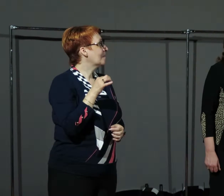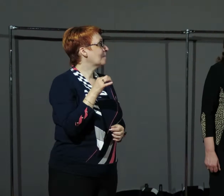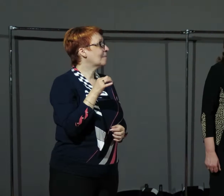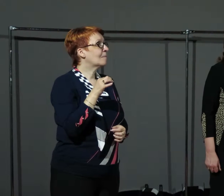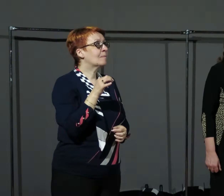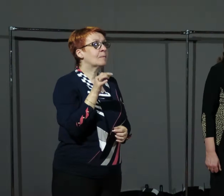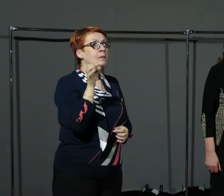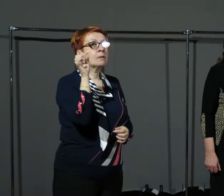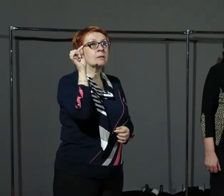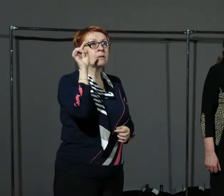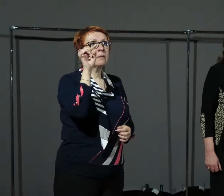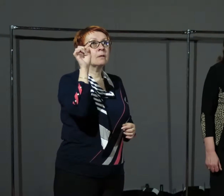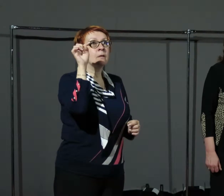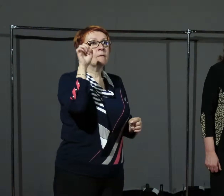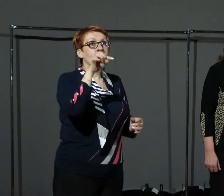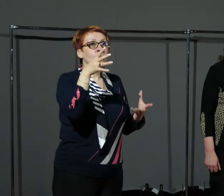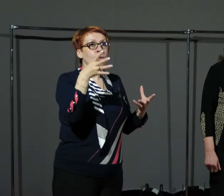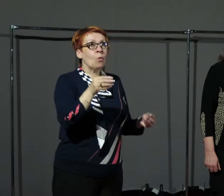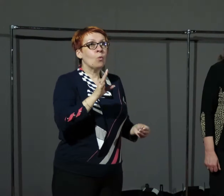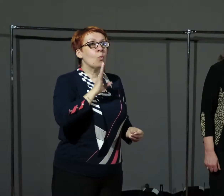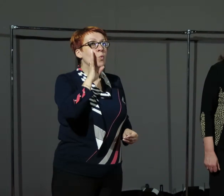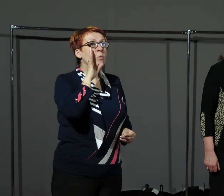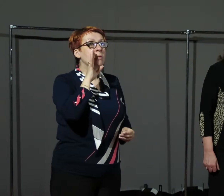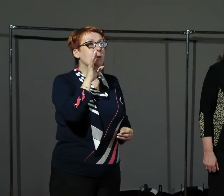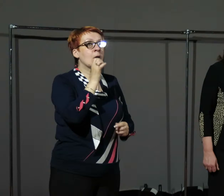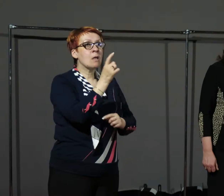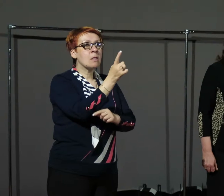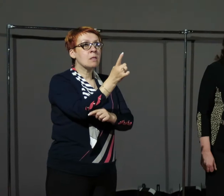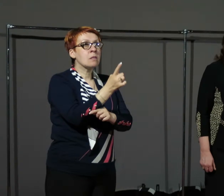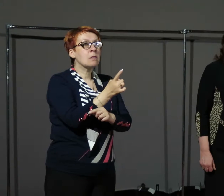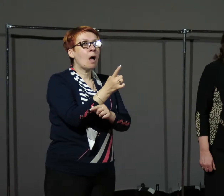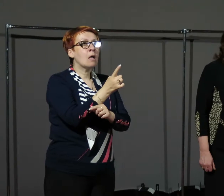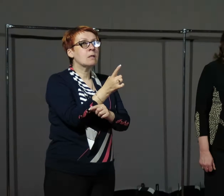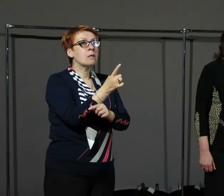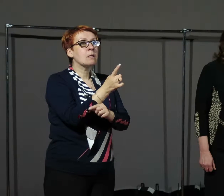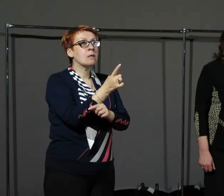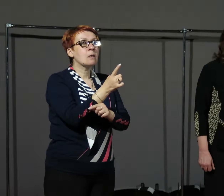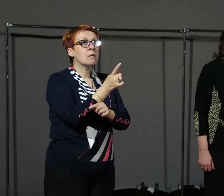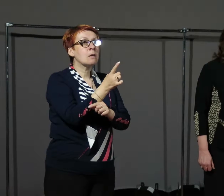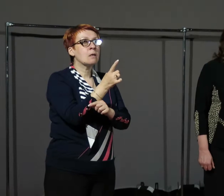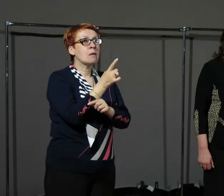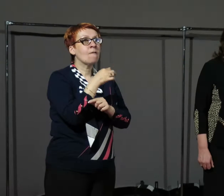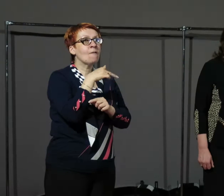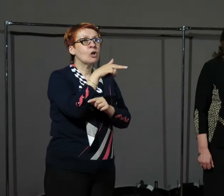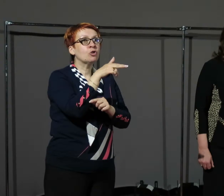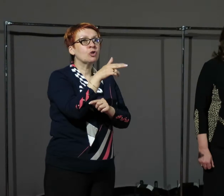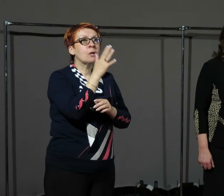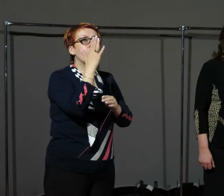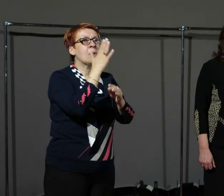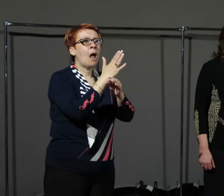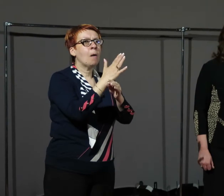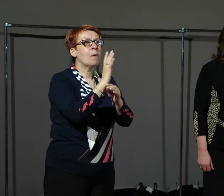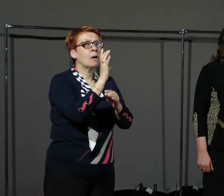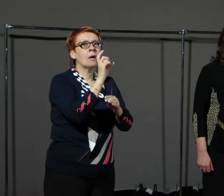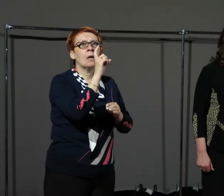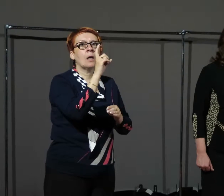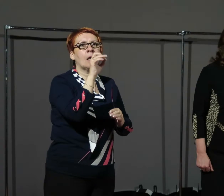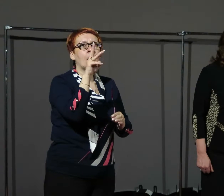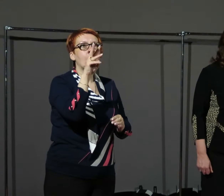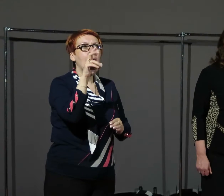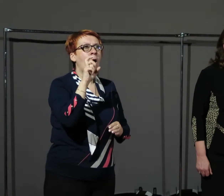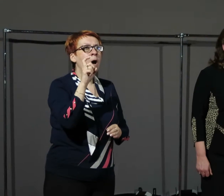В то утро танки вышли прямо к Химкам, те самые